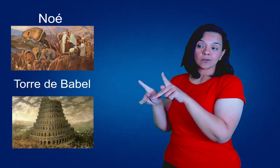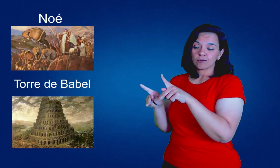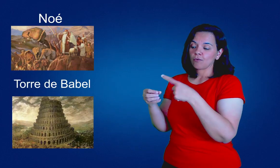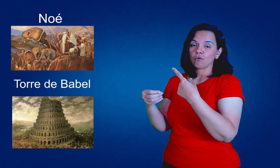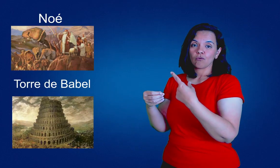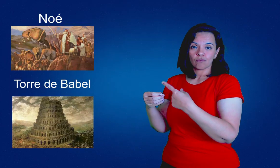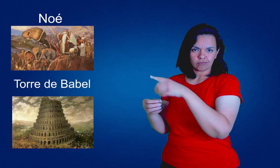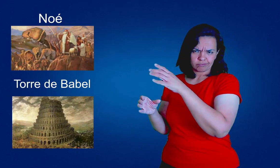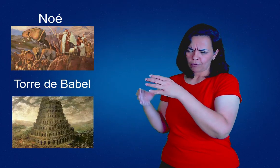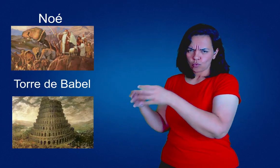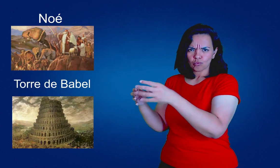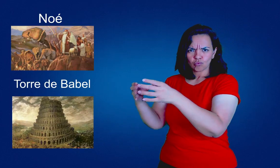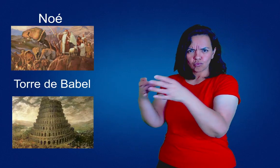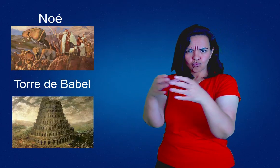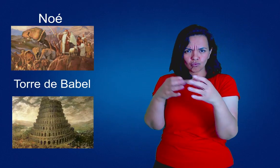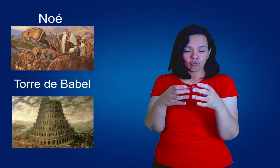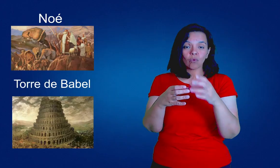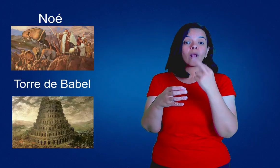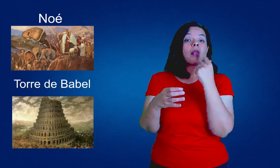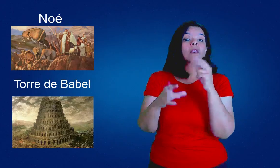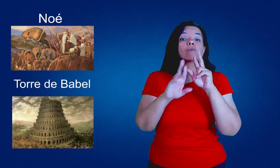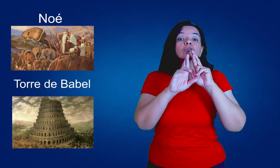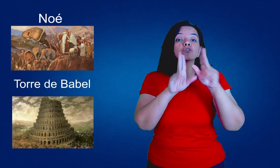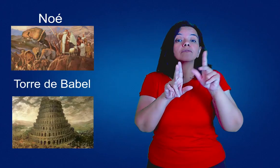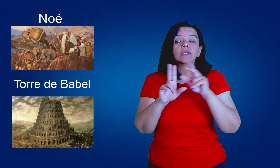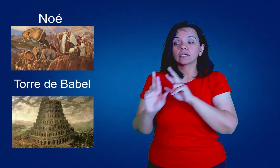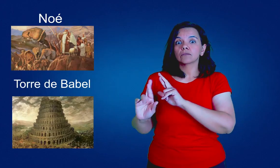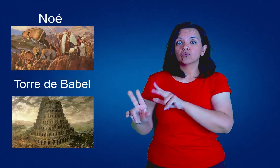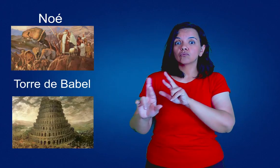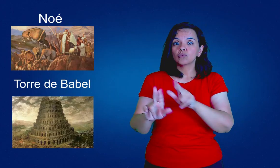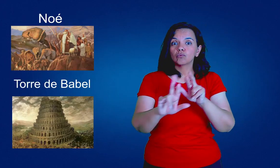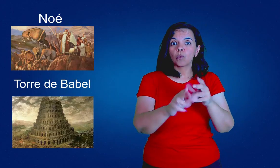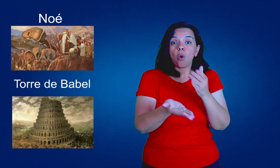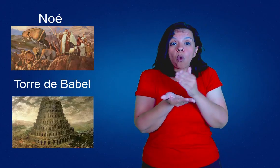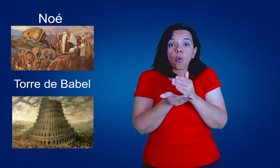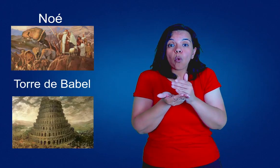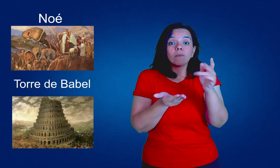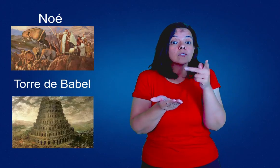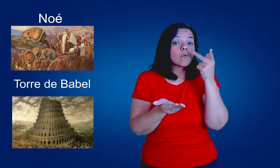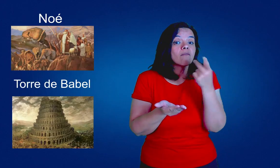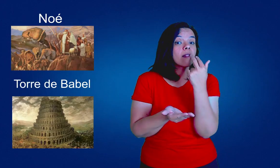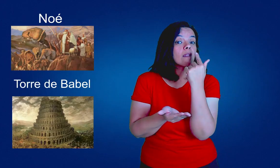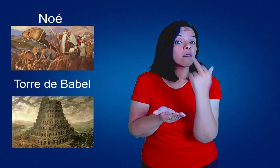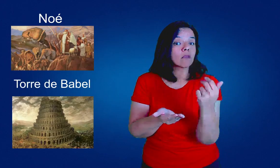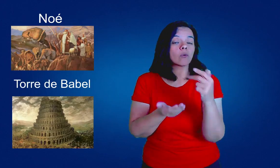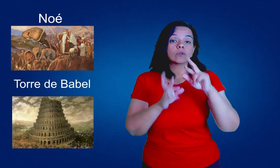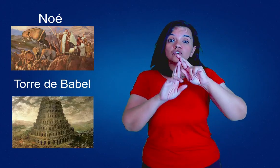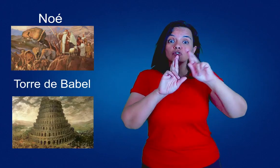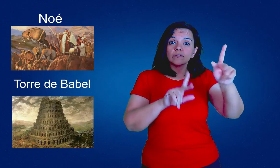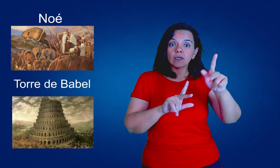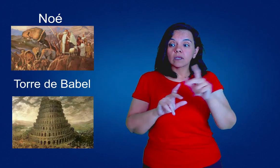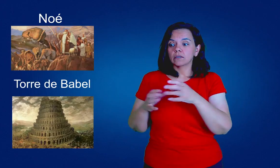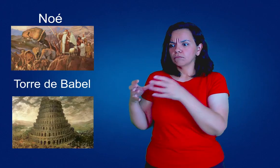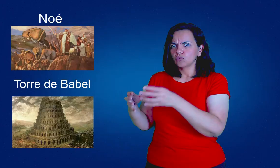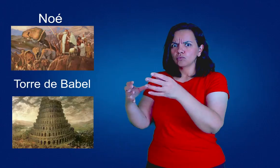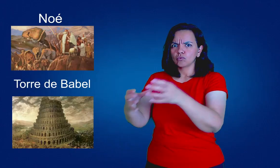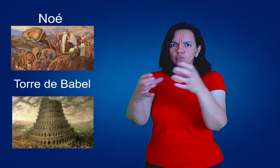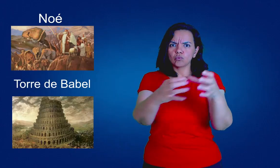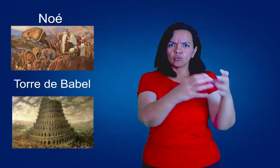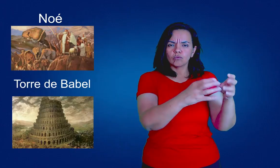onde Deus fez com que o povo, né, daquele lugar, eles em grupo falassem línguas